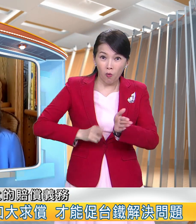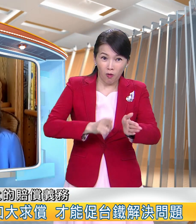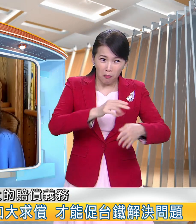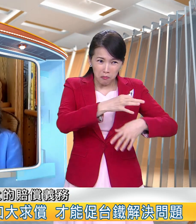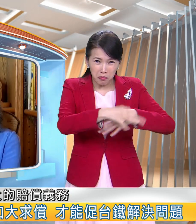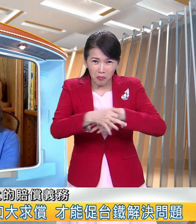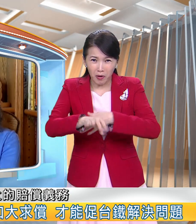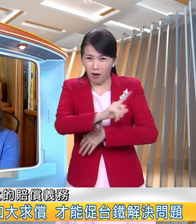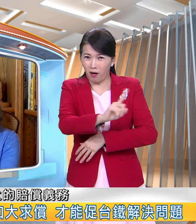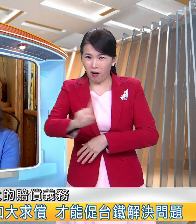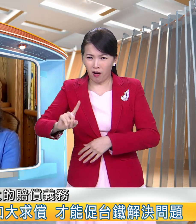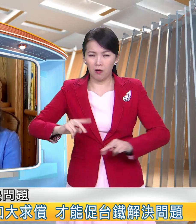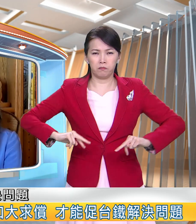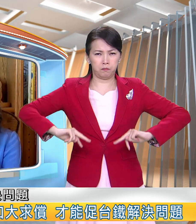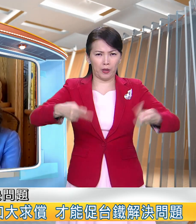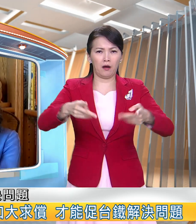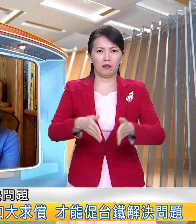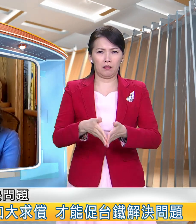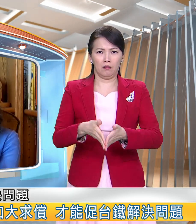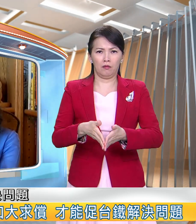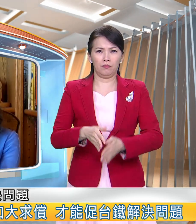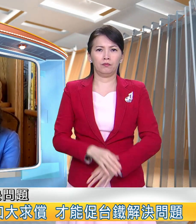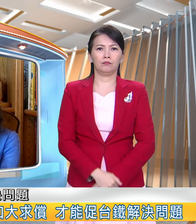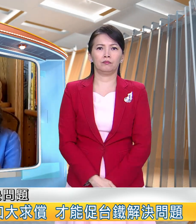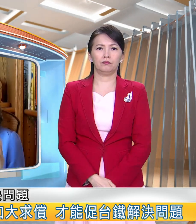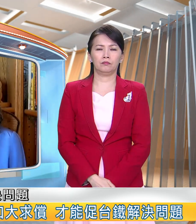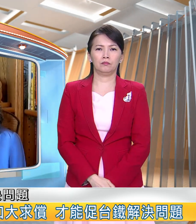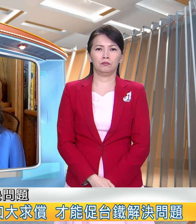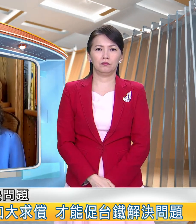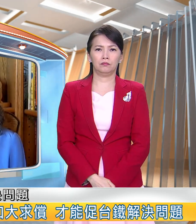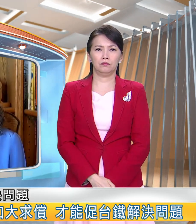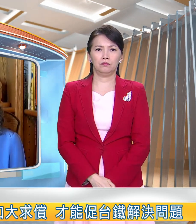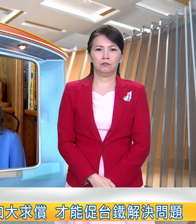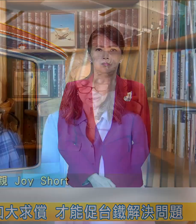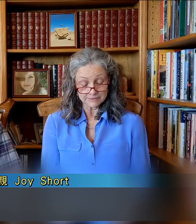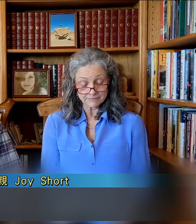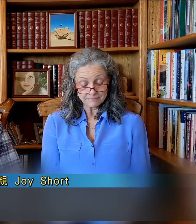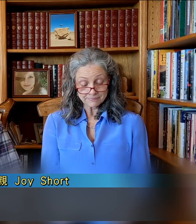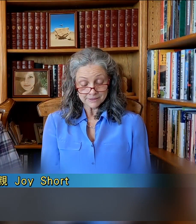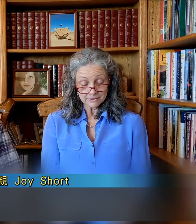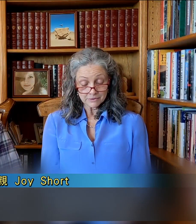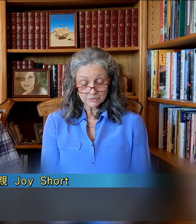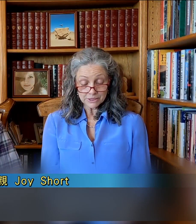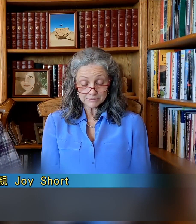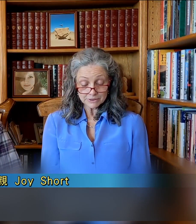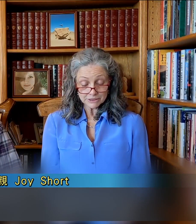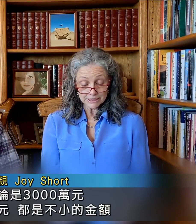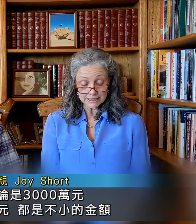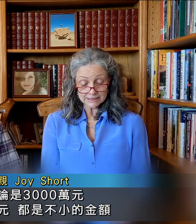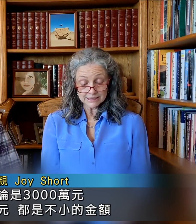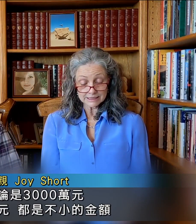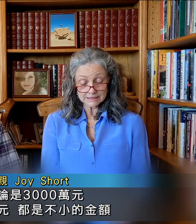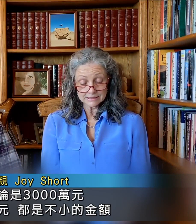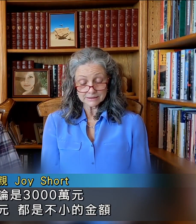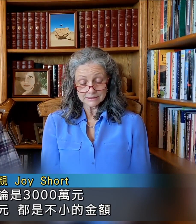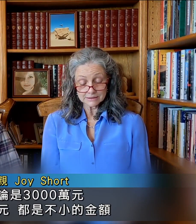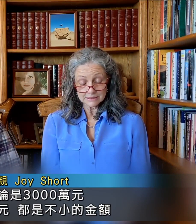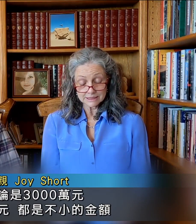偿义务，促使台铁解决问题。 We appreciate that it